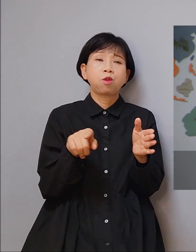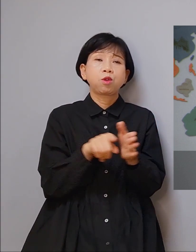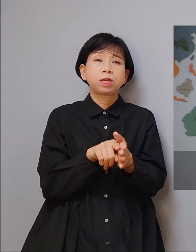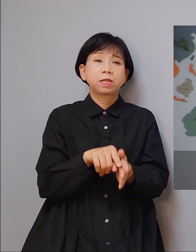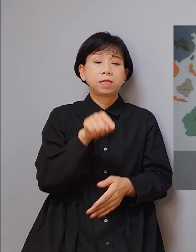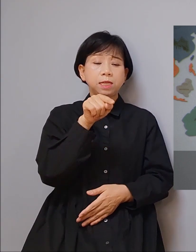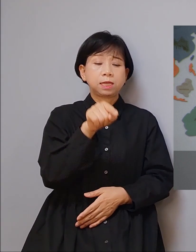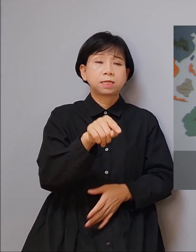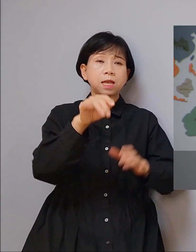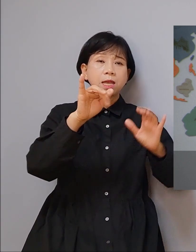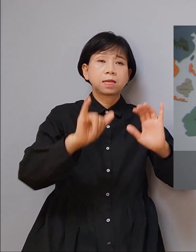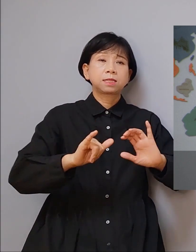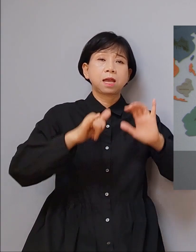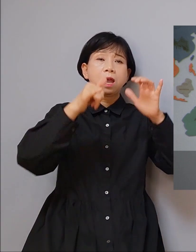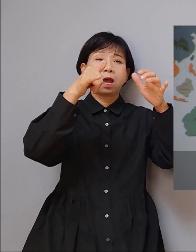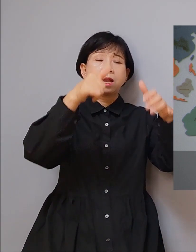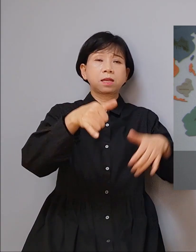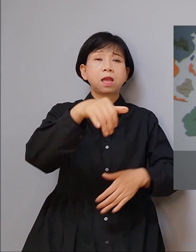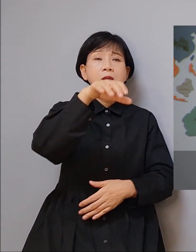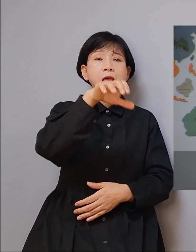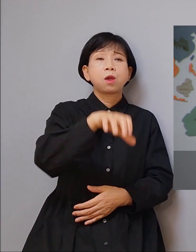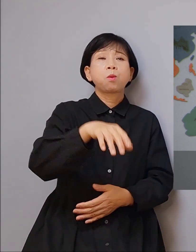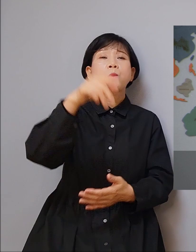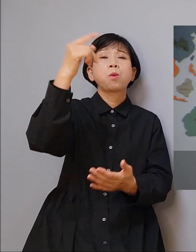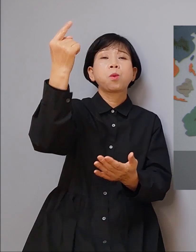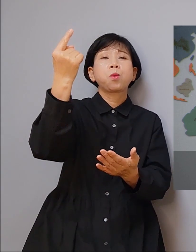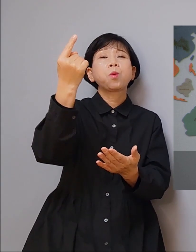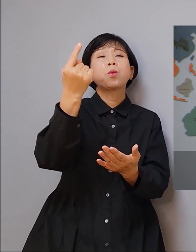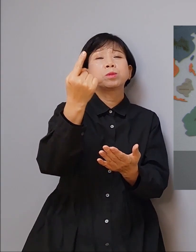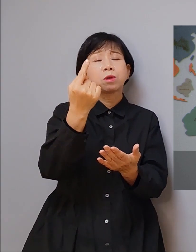위하여 이 세상에